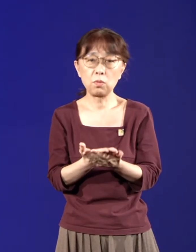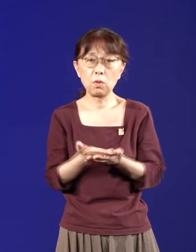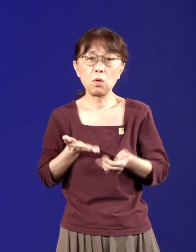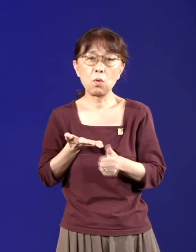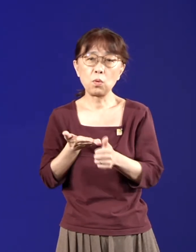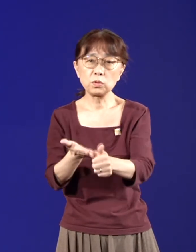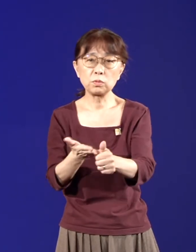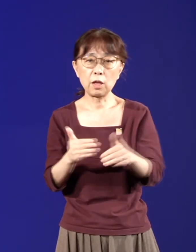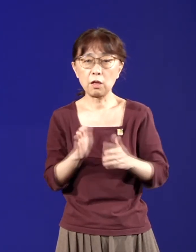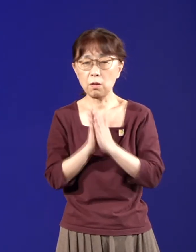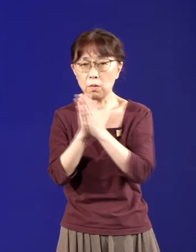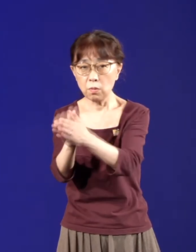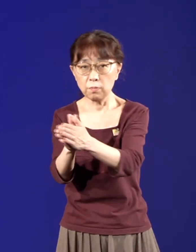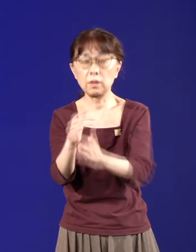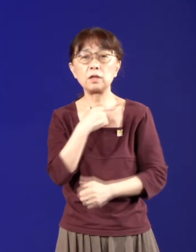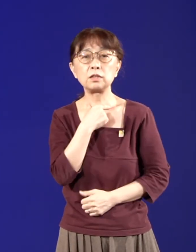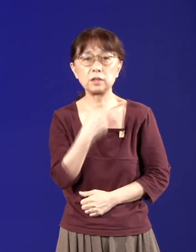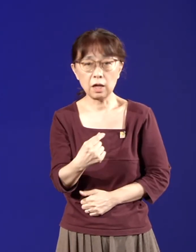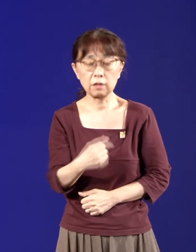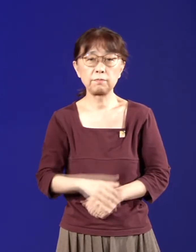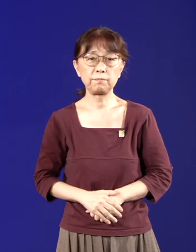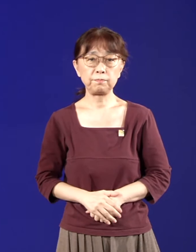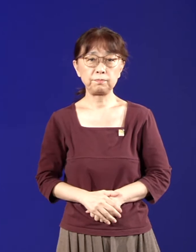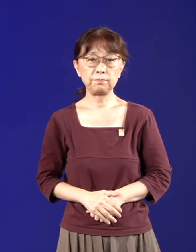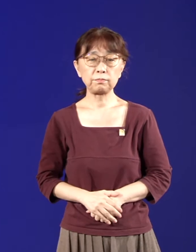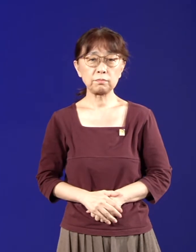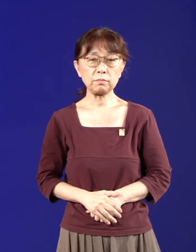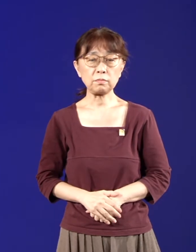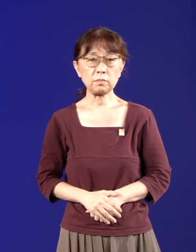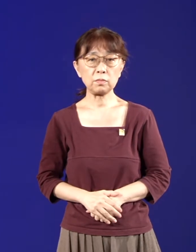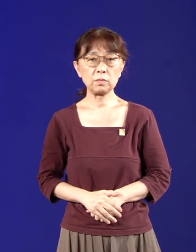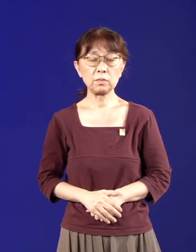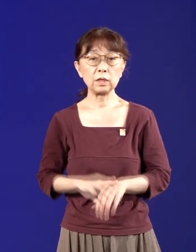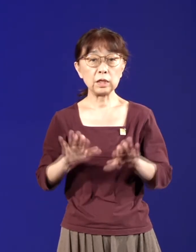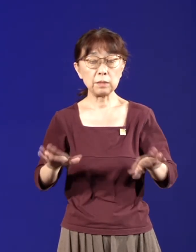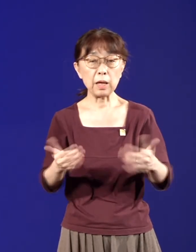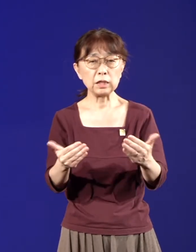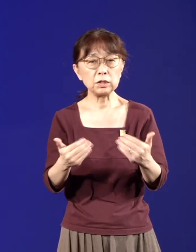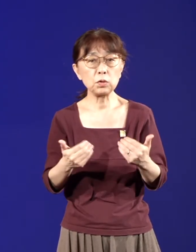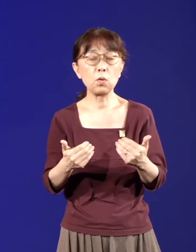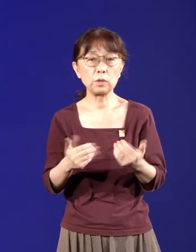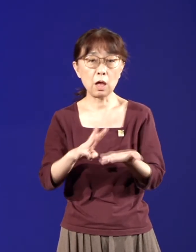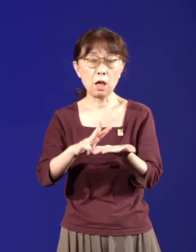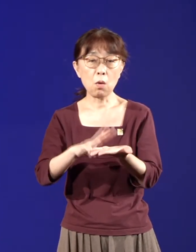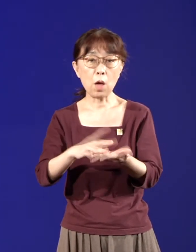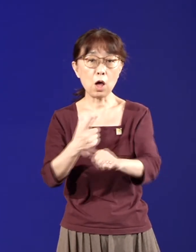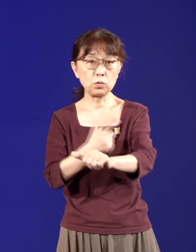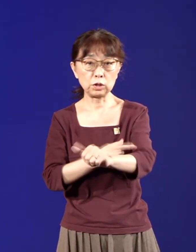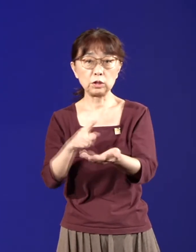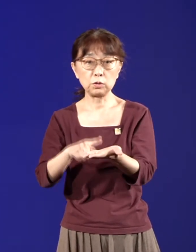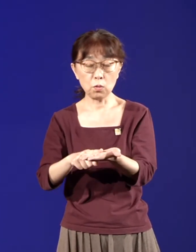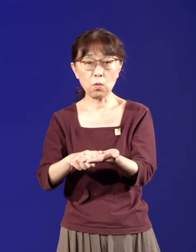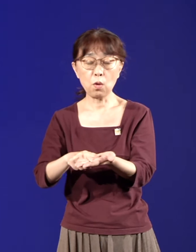したいというふうに思っております。そのためにもですね、必要なワクチンの供給量というものをしっかり